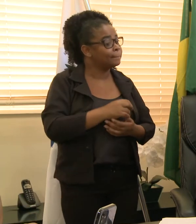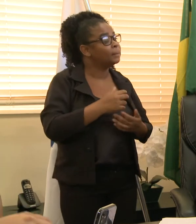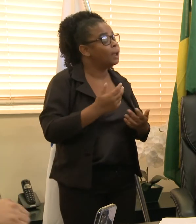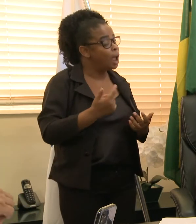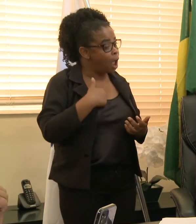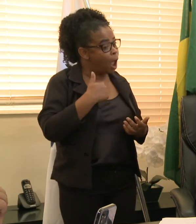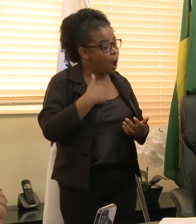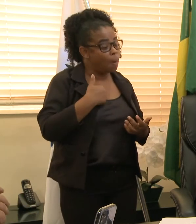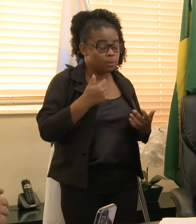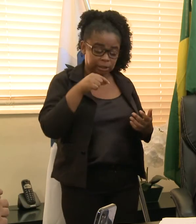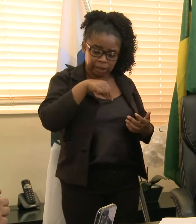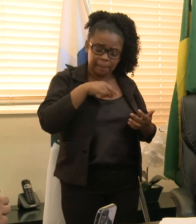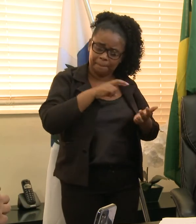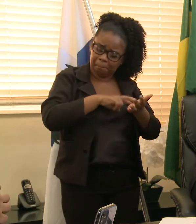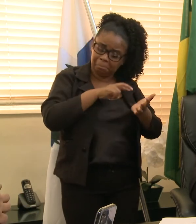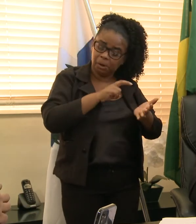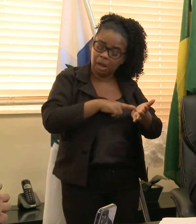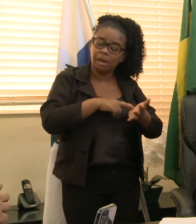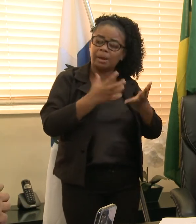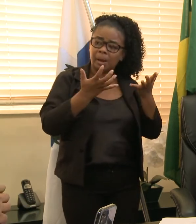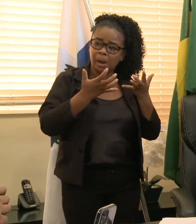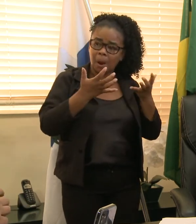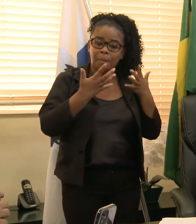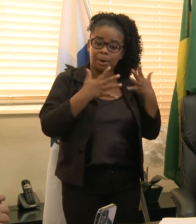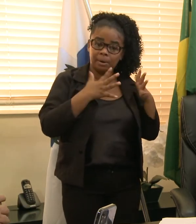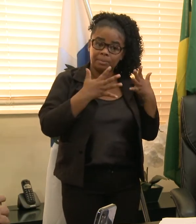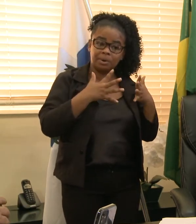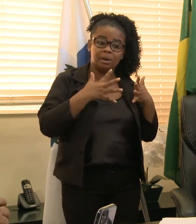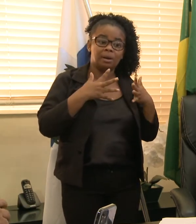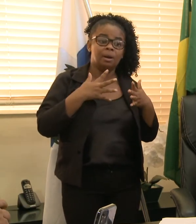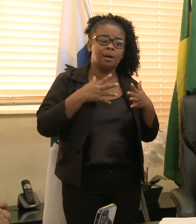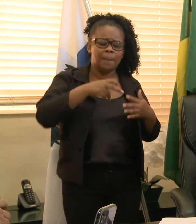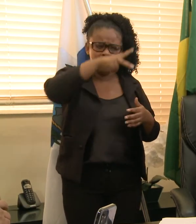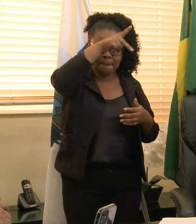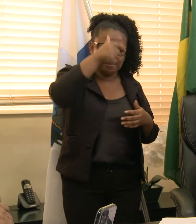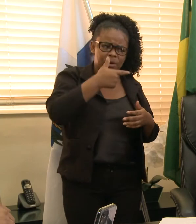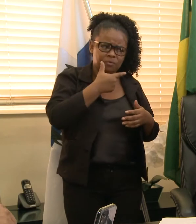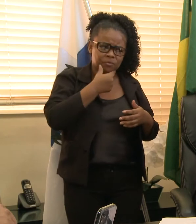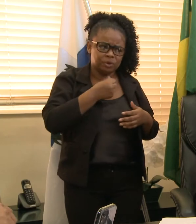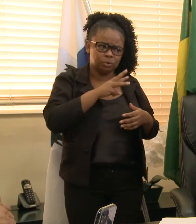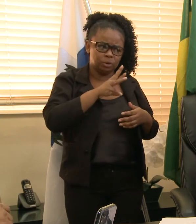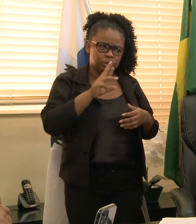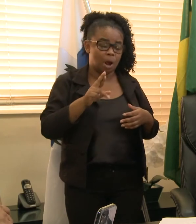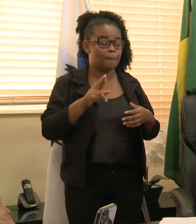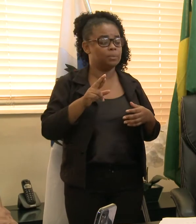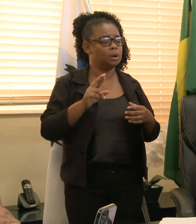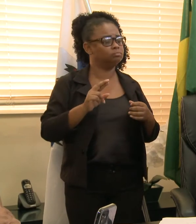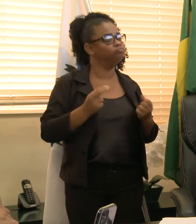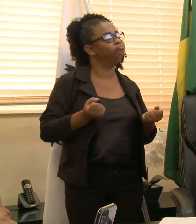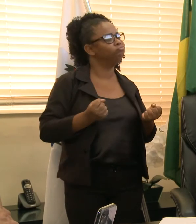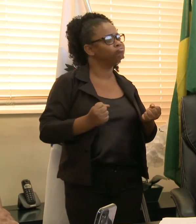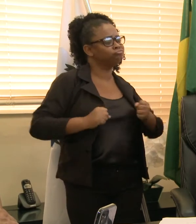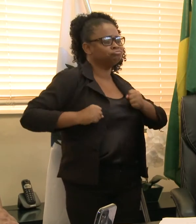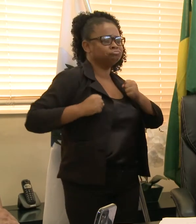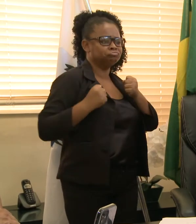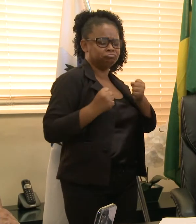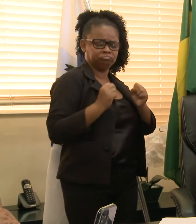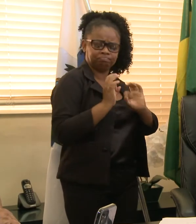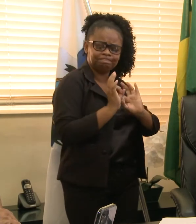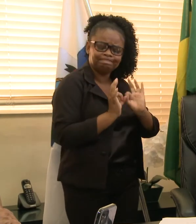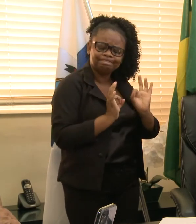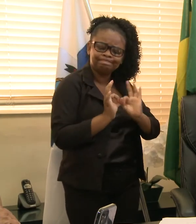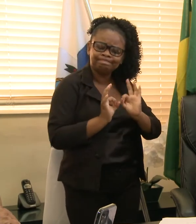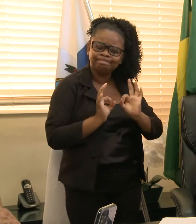aqui parabenizar o prefeito Costa Reis pela disposição e a